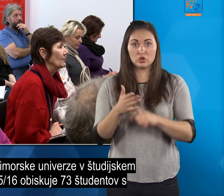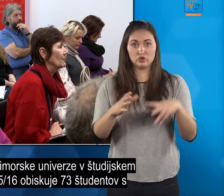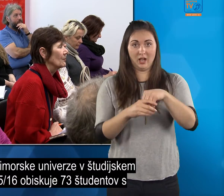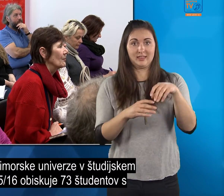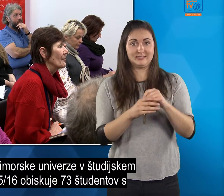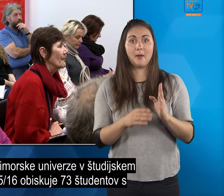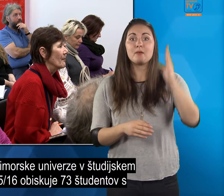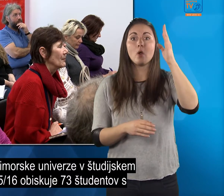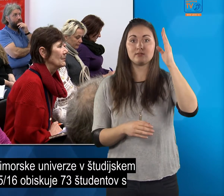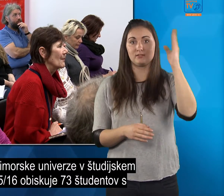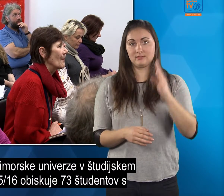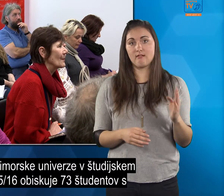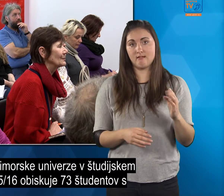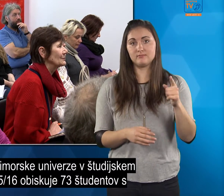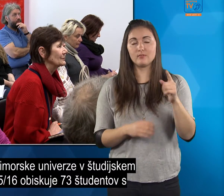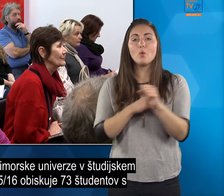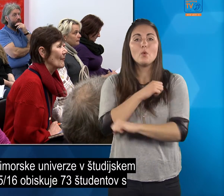Članice Primorske univerze v študijskem letu